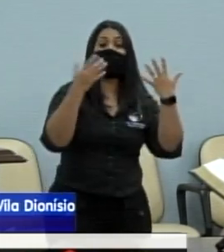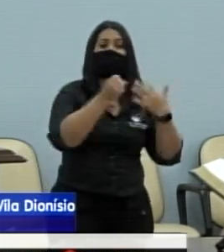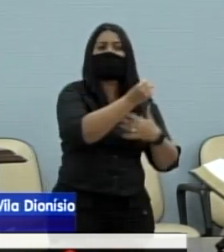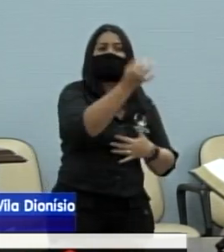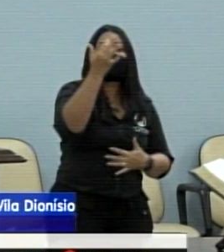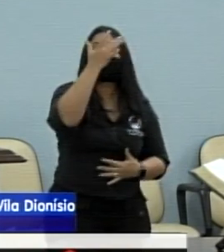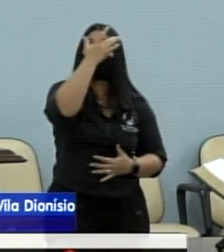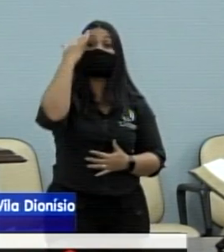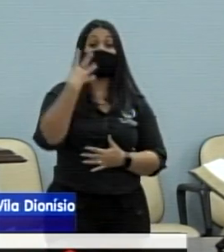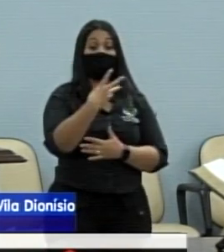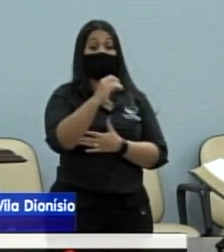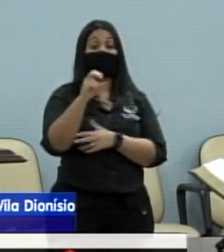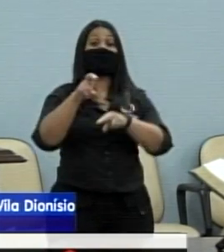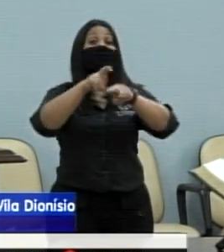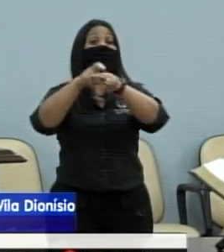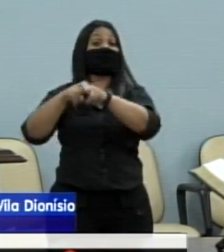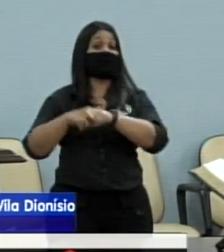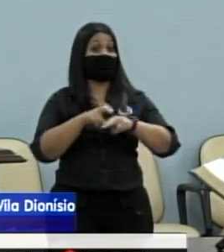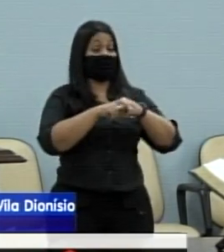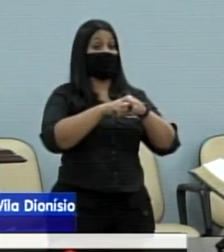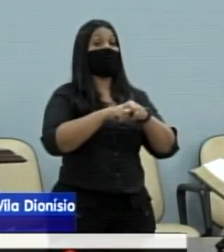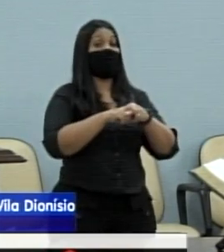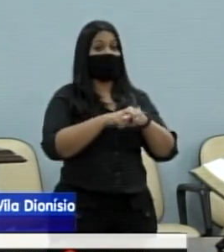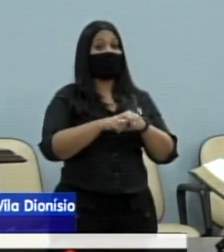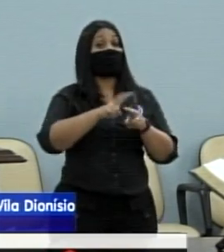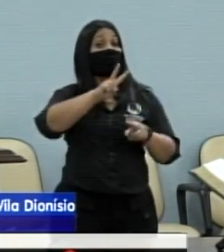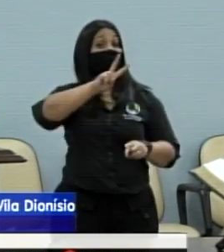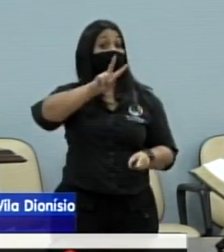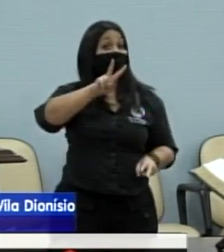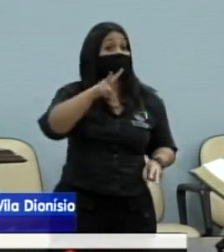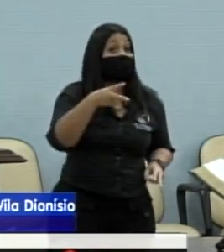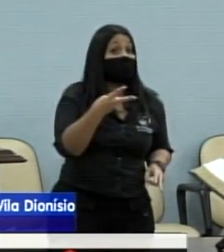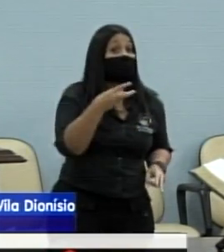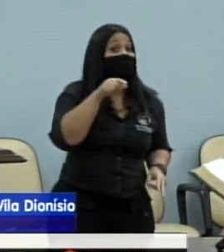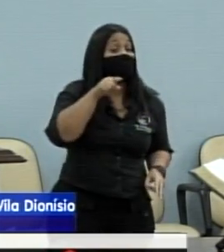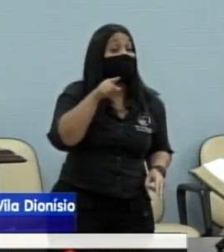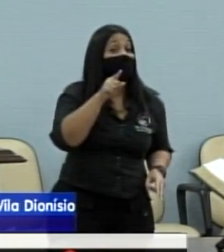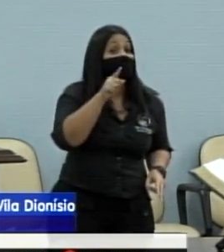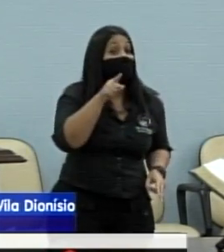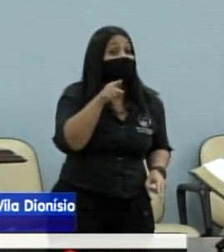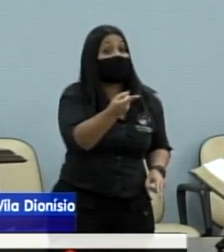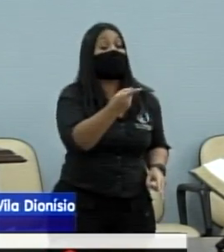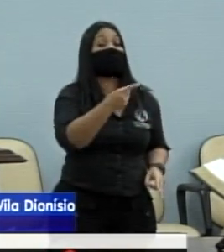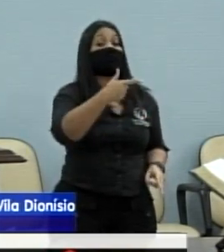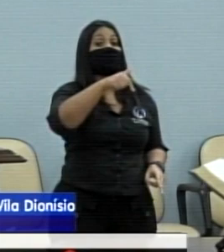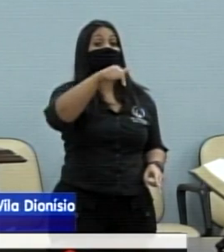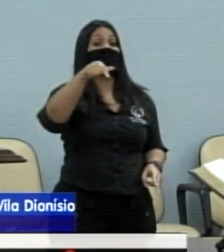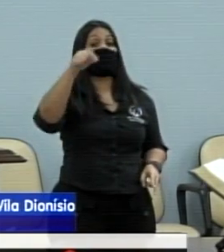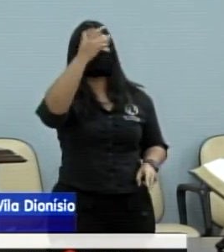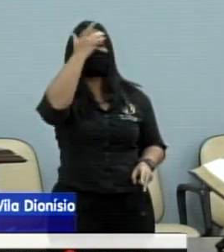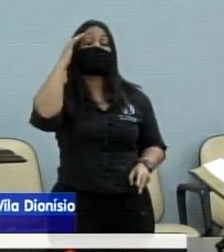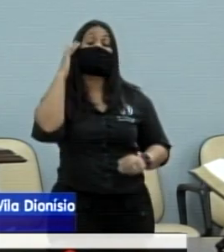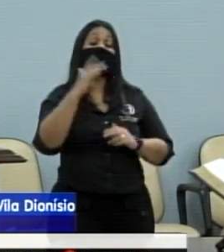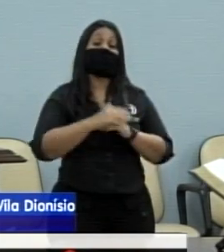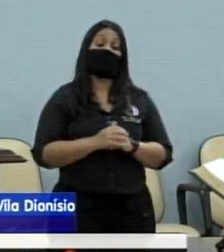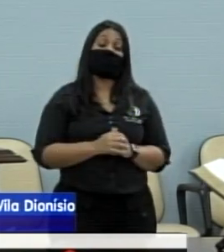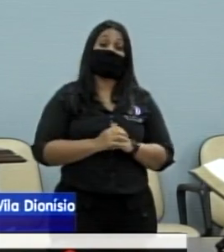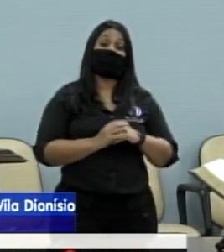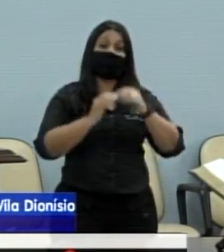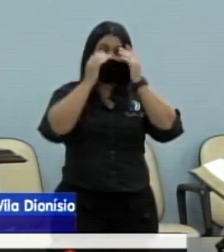pessoas sentadas. População de 2 milhões e 700 mil habitantes, só Belo Horizonte, não estou falando região metropolitana,